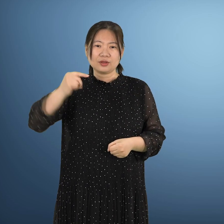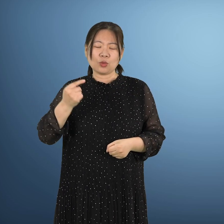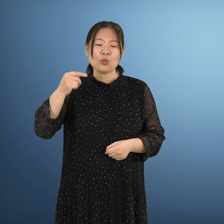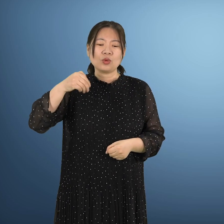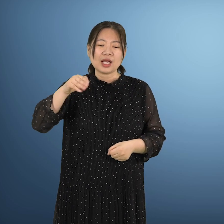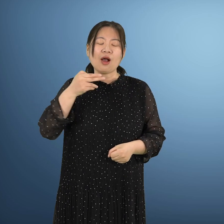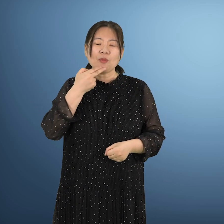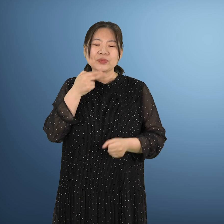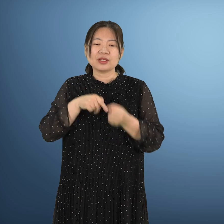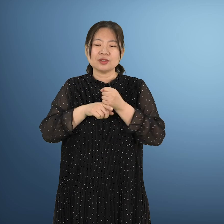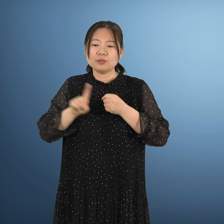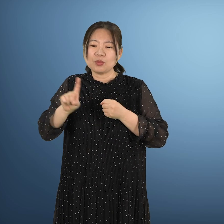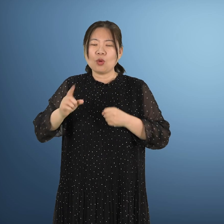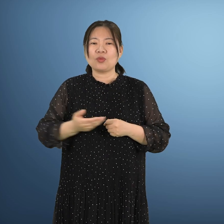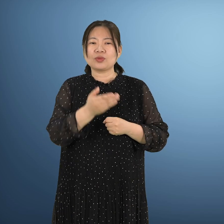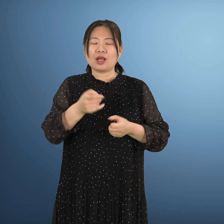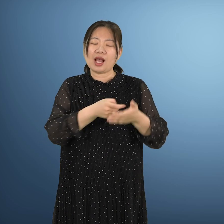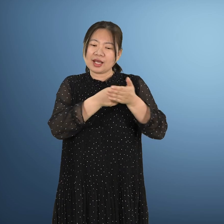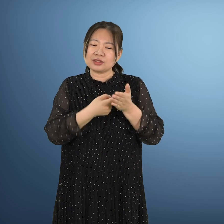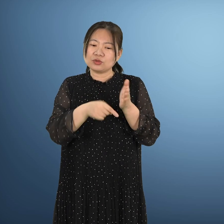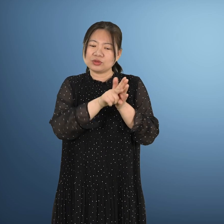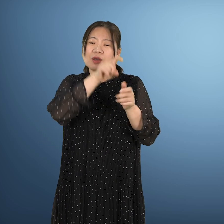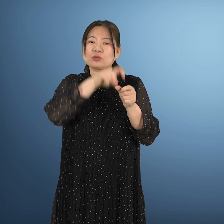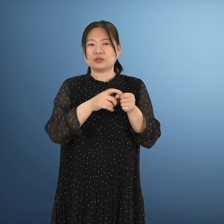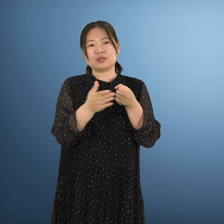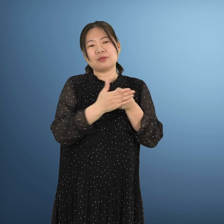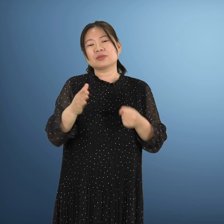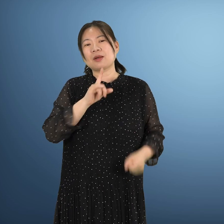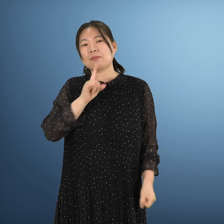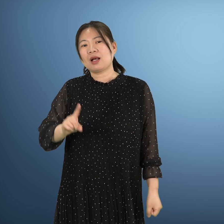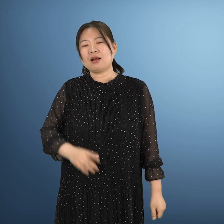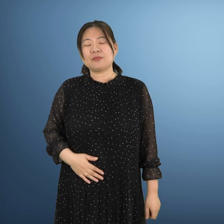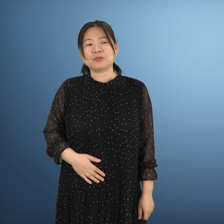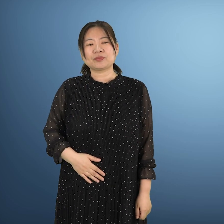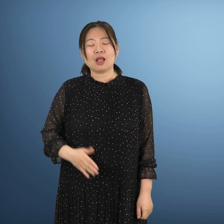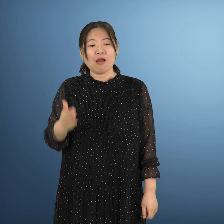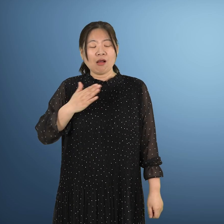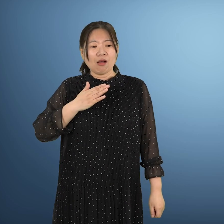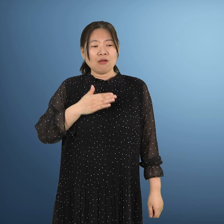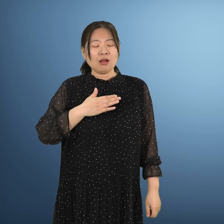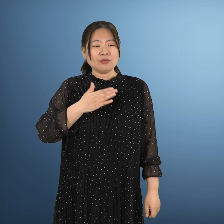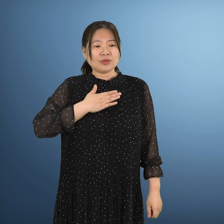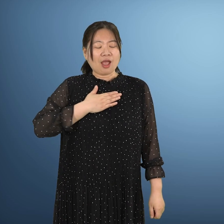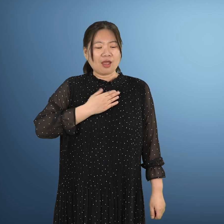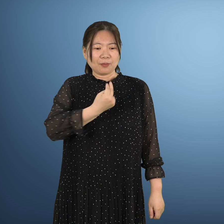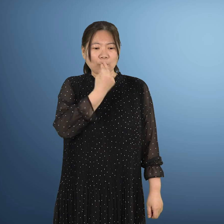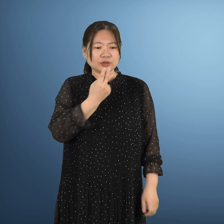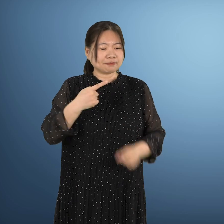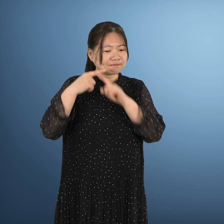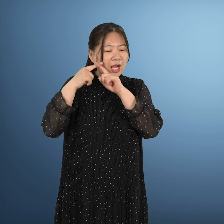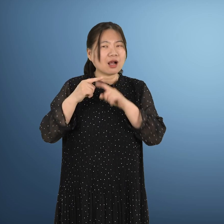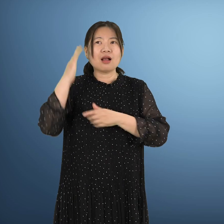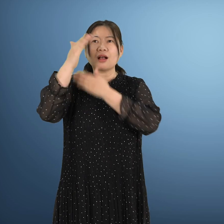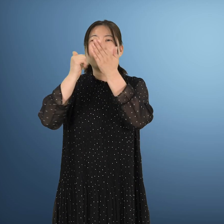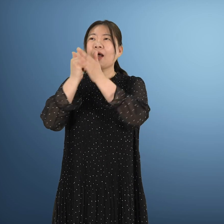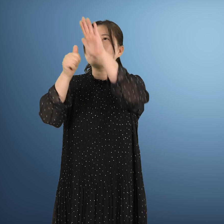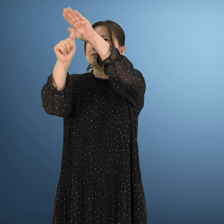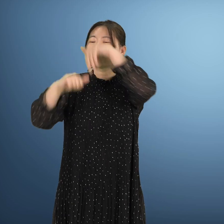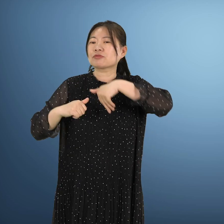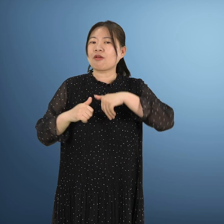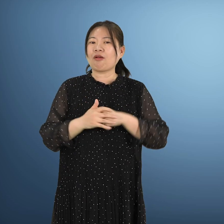아니한 것은 너희를 아끼려 함이라. 내가 내 목숨을 걸고 하나님을